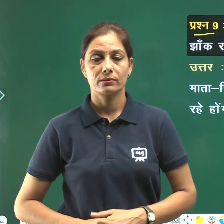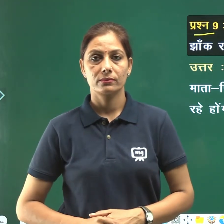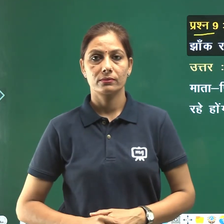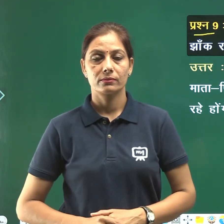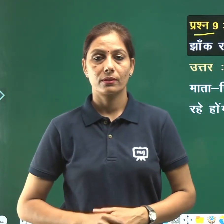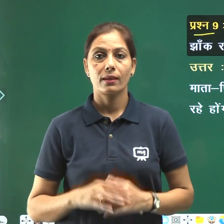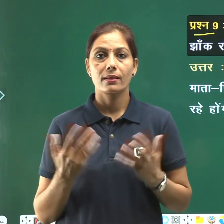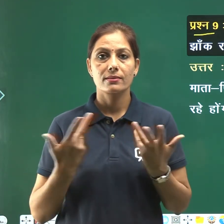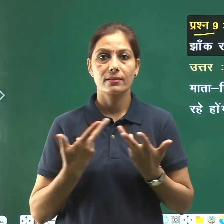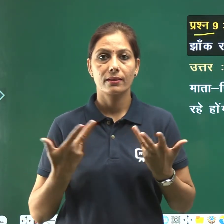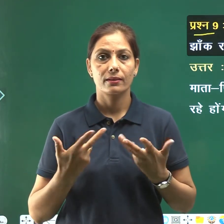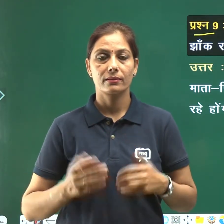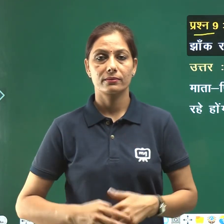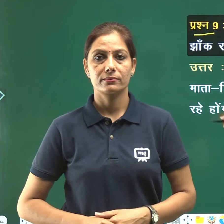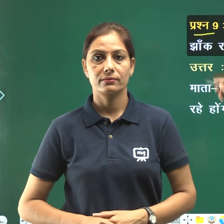किस लिए